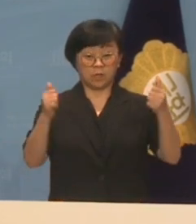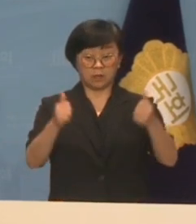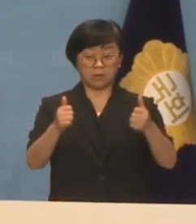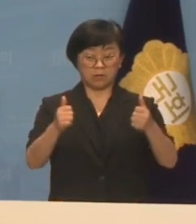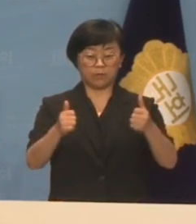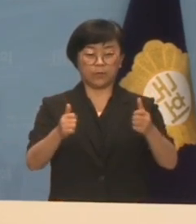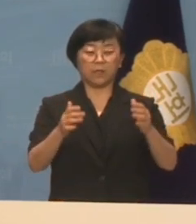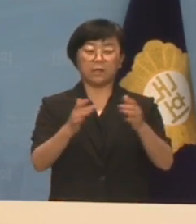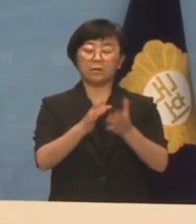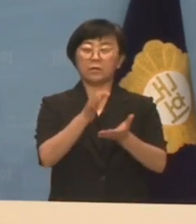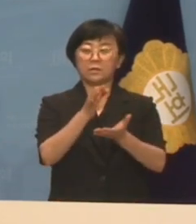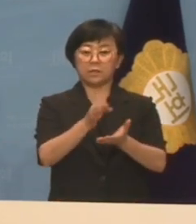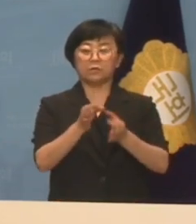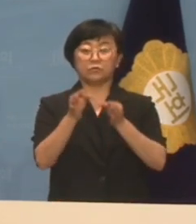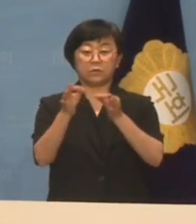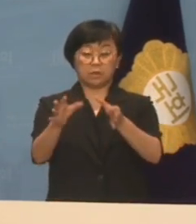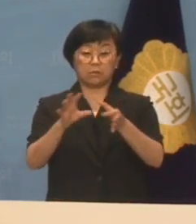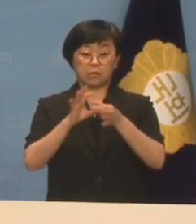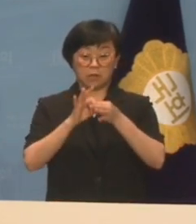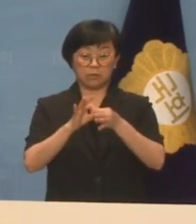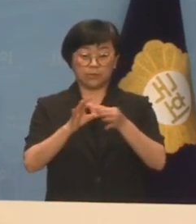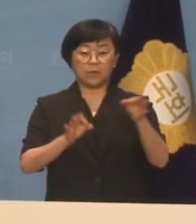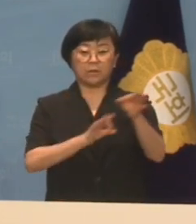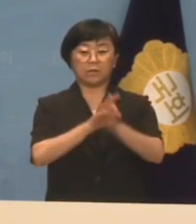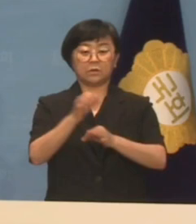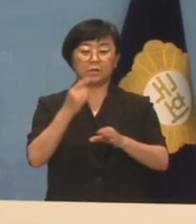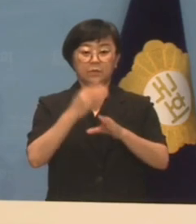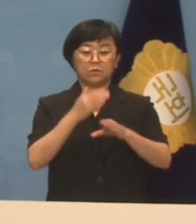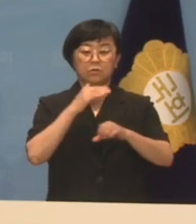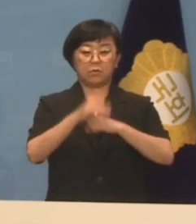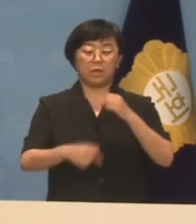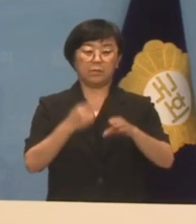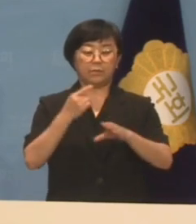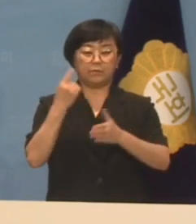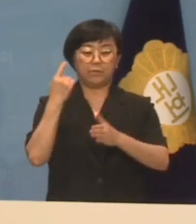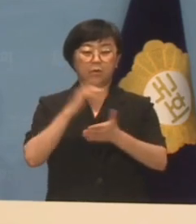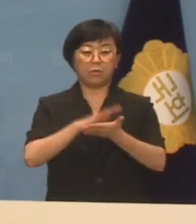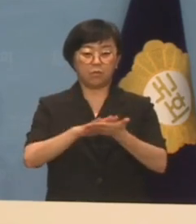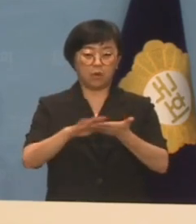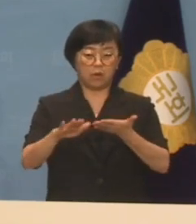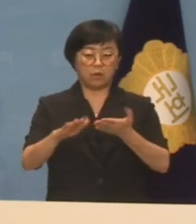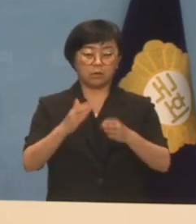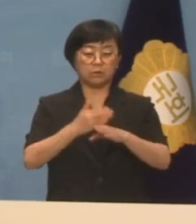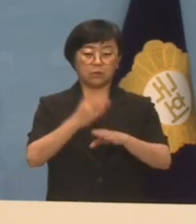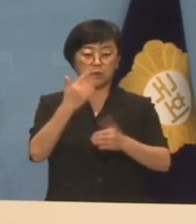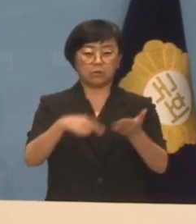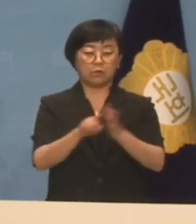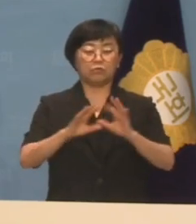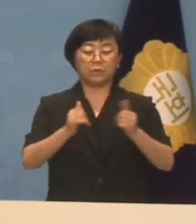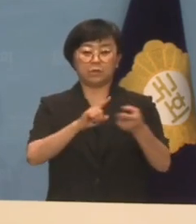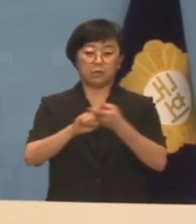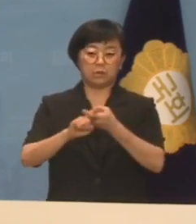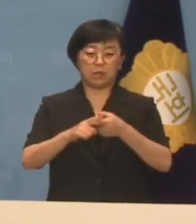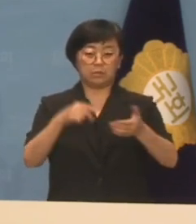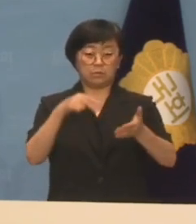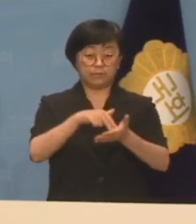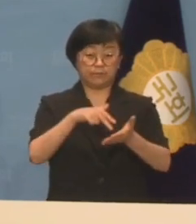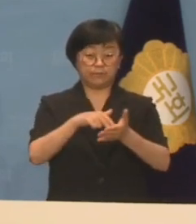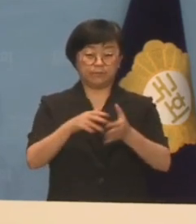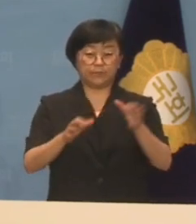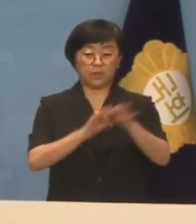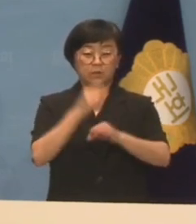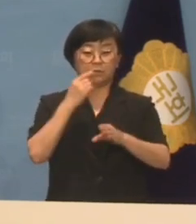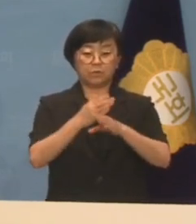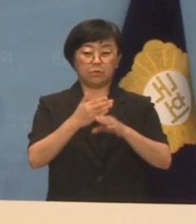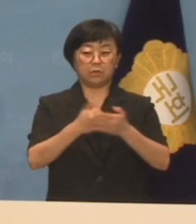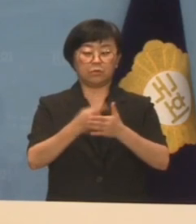국회의원 가상자산 투자 논란 관련 경제 민주화와 평화 통일을 위한 국민연대 입장문. 경제